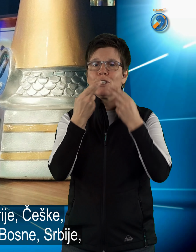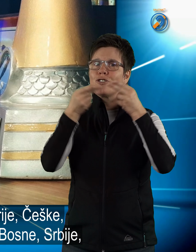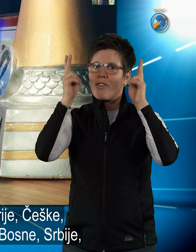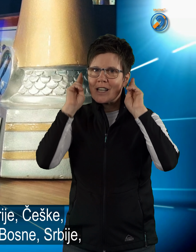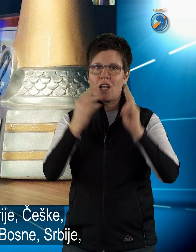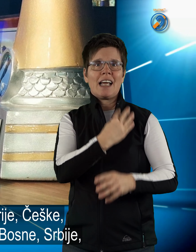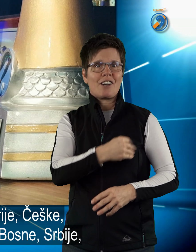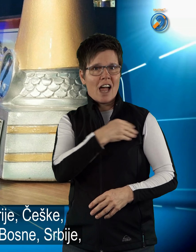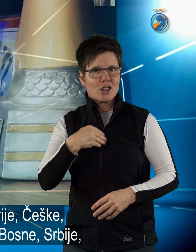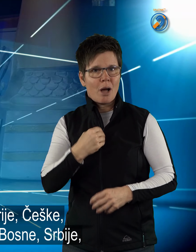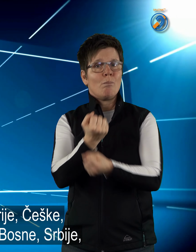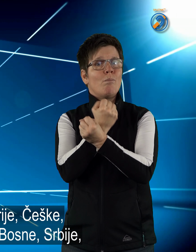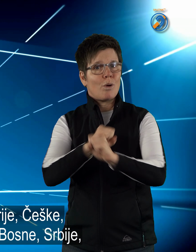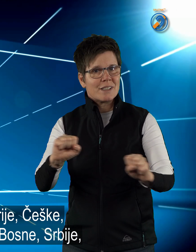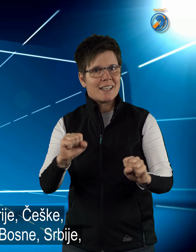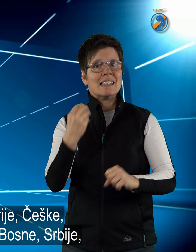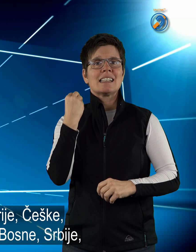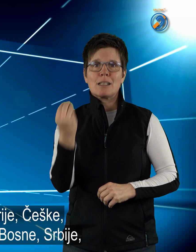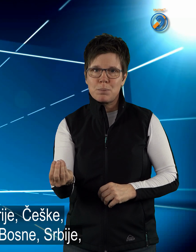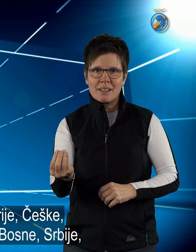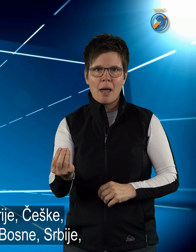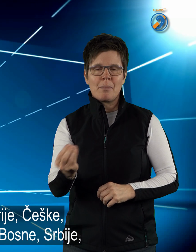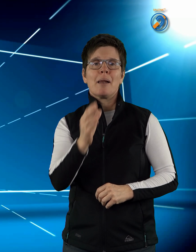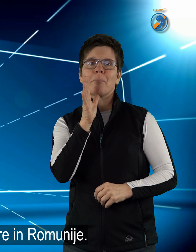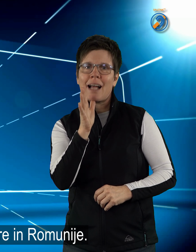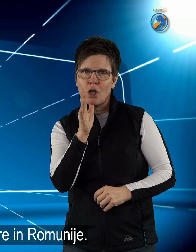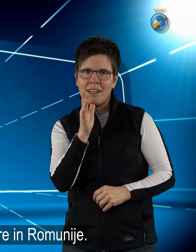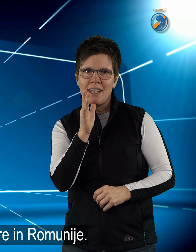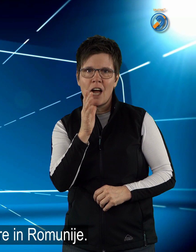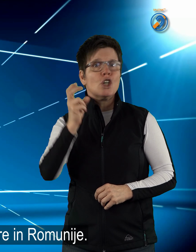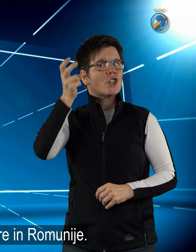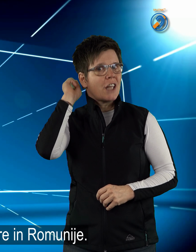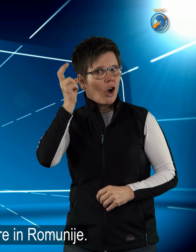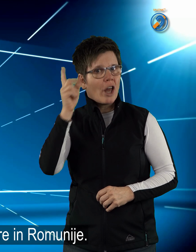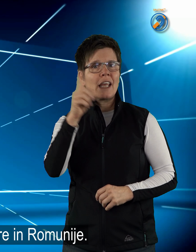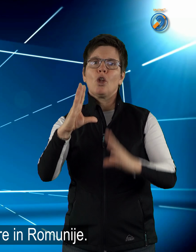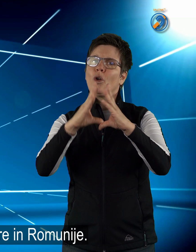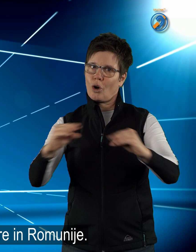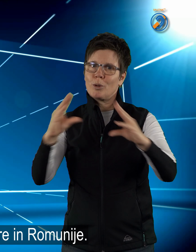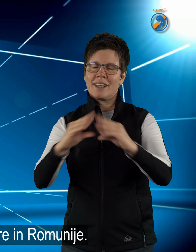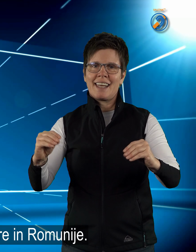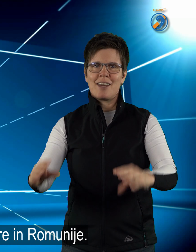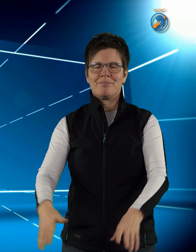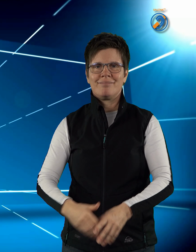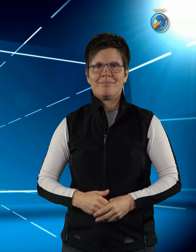Slovaške, Hrvaške, Bosne, Srbije, Makedonije, Črne Gore in Romunije.